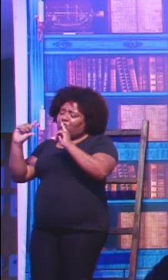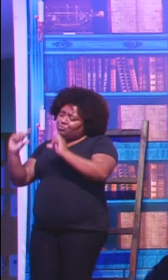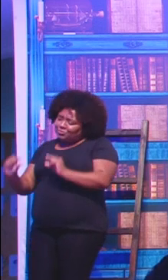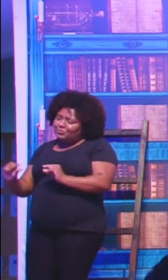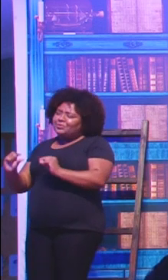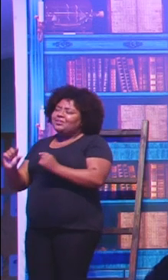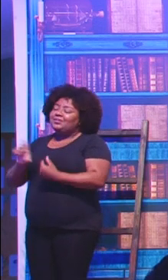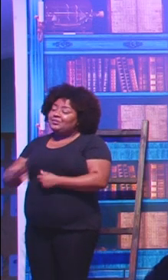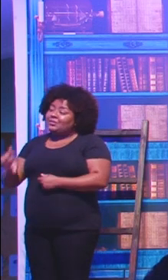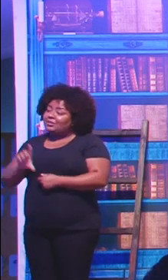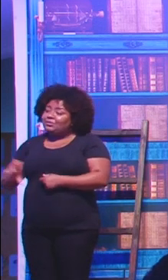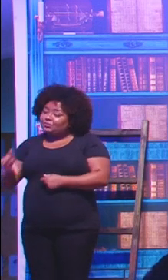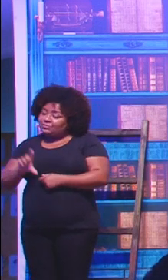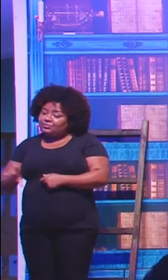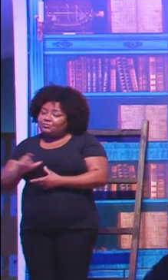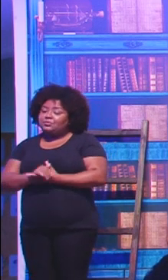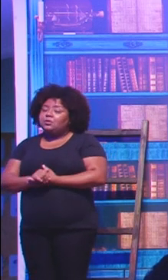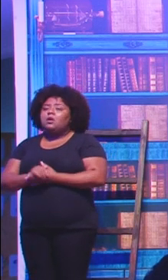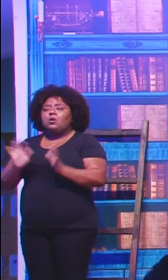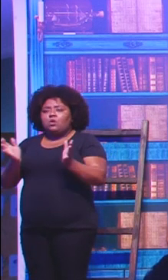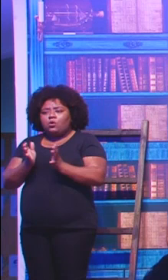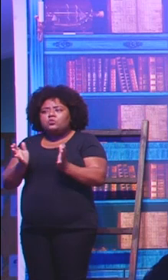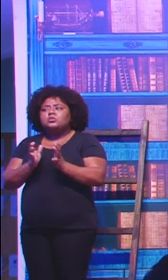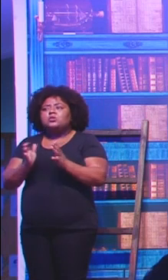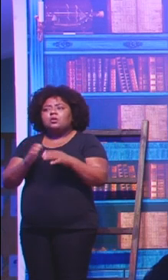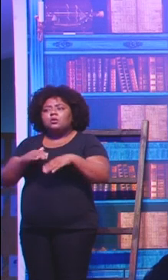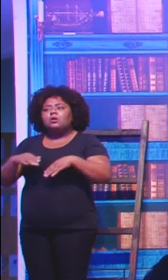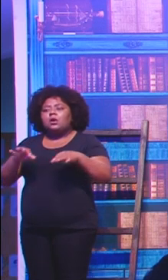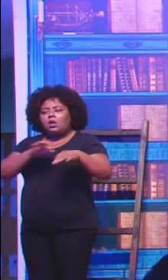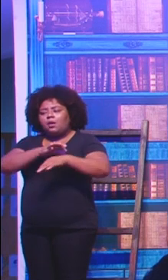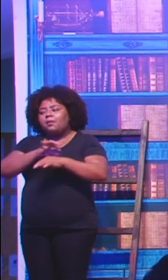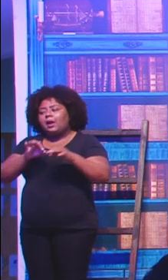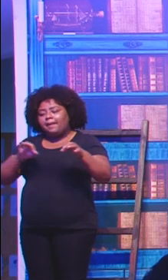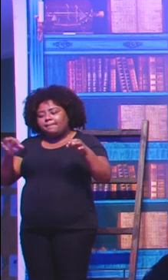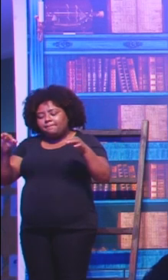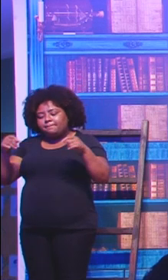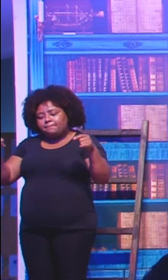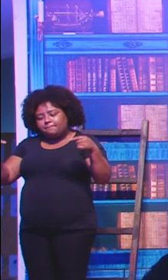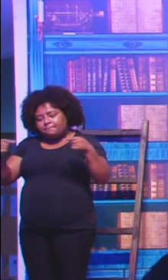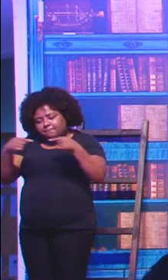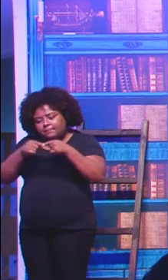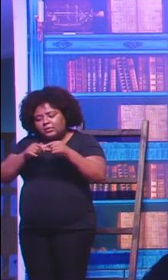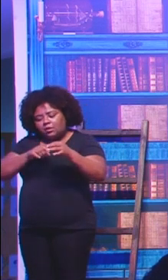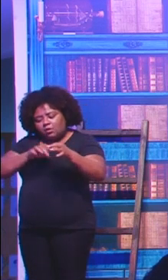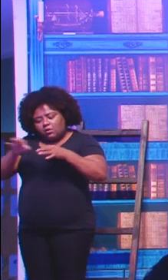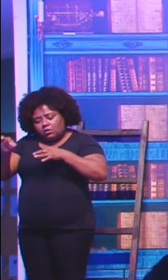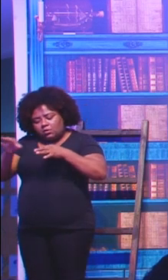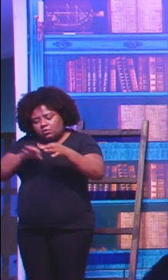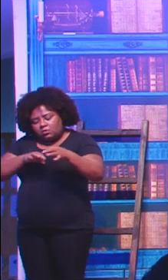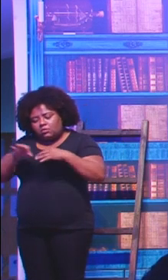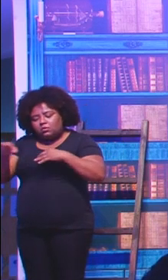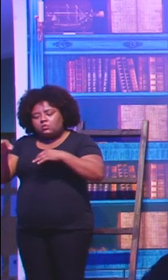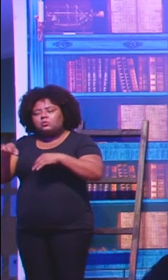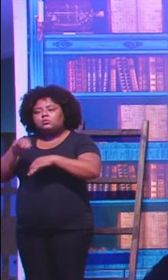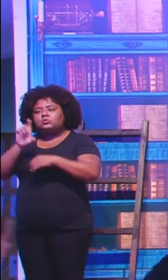eles fazem parte do cânone literário brasileiro, né? E eu estava